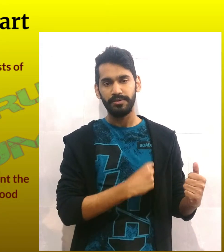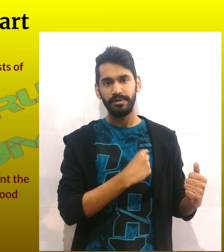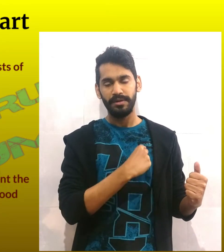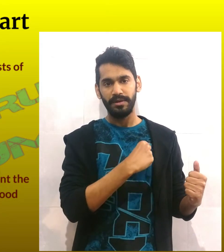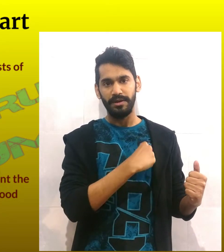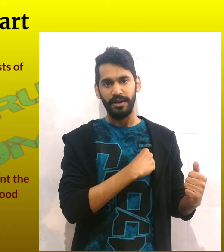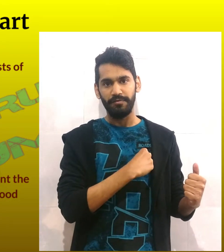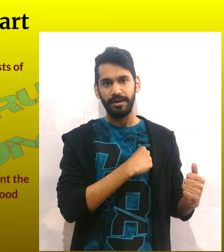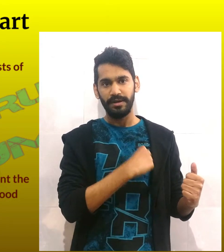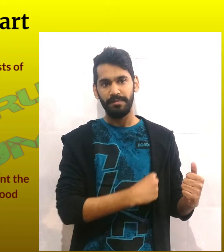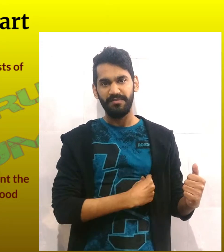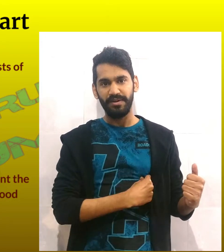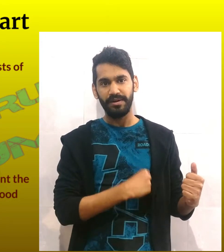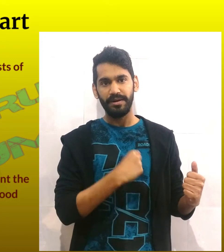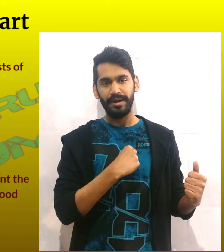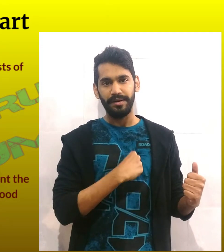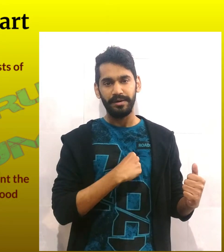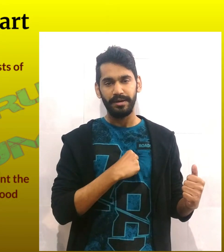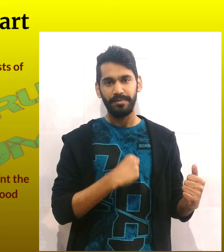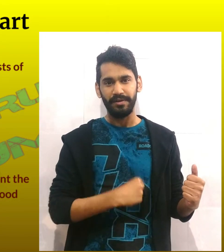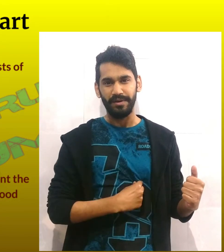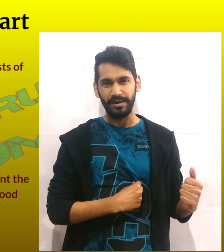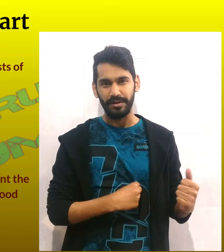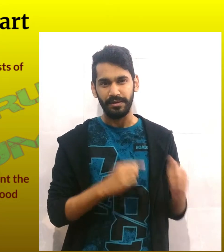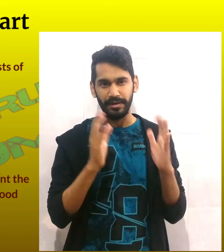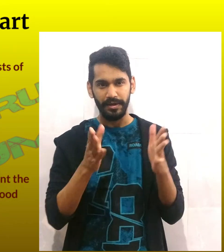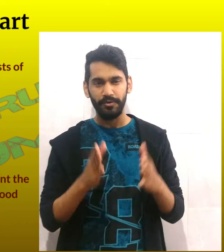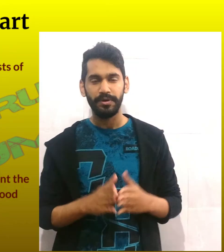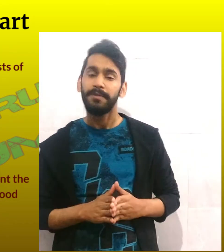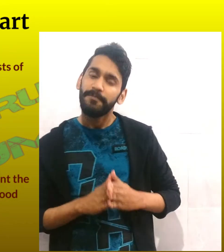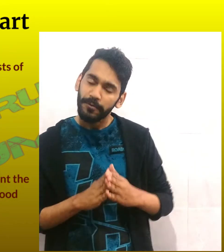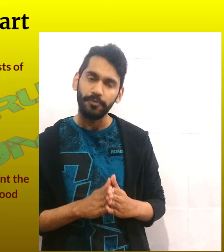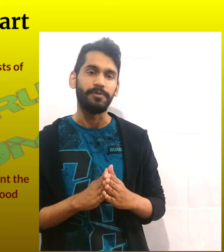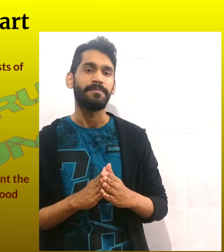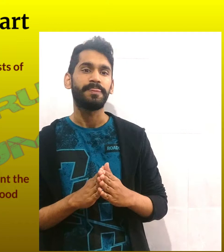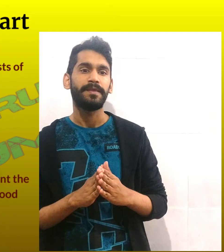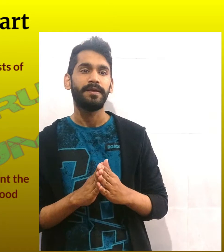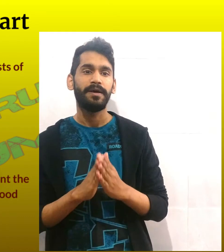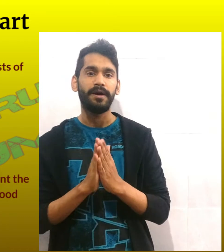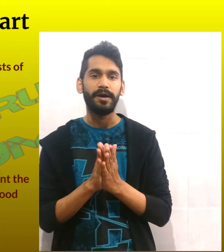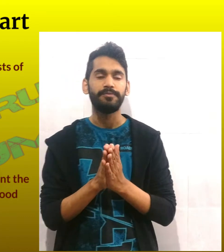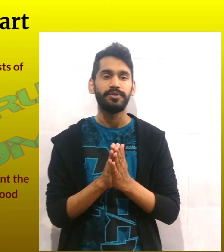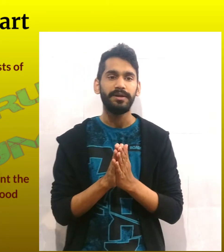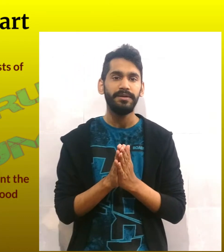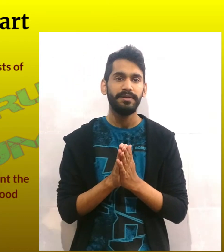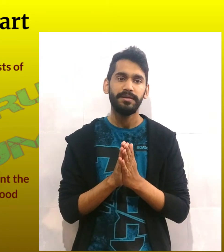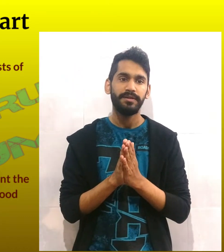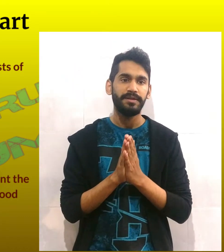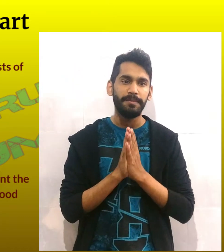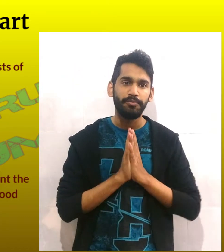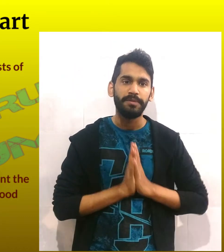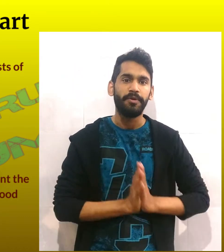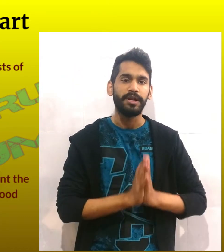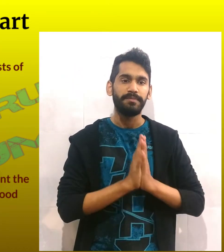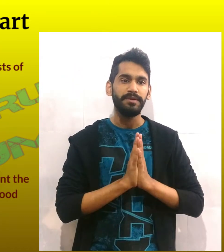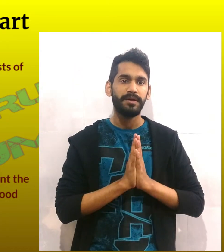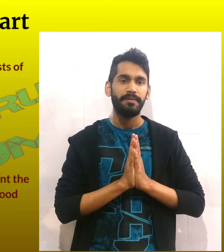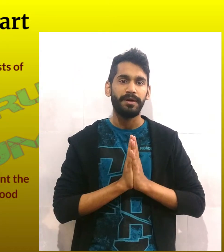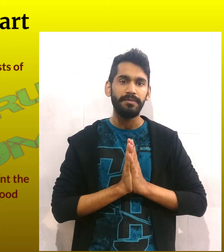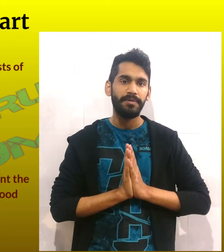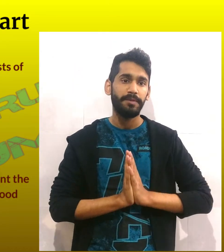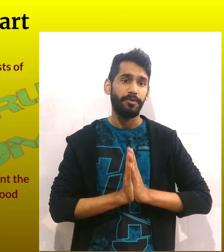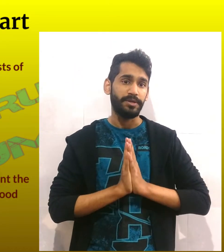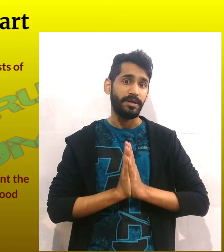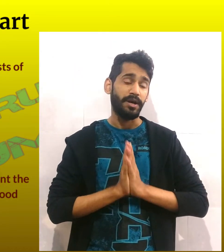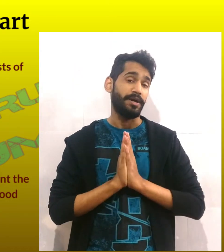ऑर्डर? बिल्कुल, लेफ्ट एट्रियम, लेफ्ट वेंट्रिकल, राइट एट्रियम, राइट वेंट्रिकल। क्लियर हो गया? कूल। अब जो है ये पूरी बॉडी में